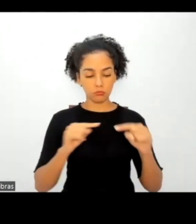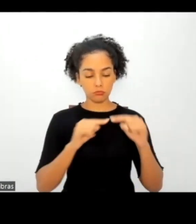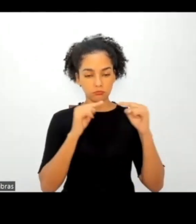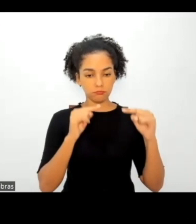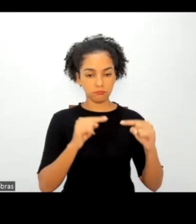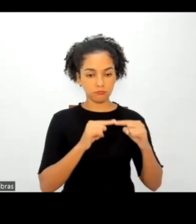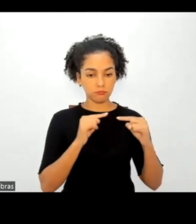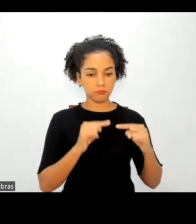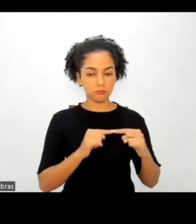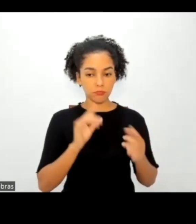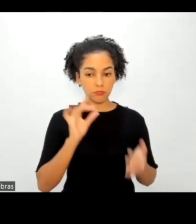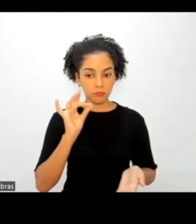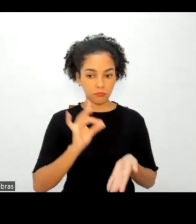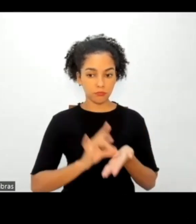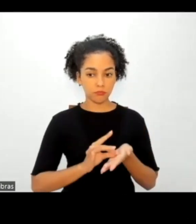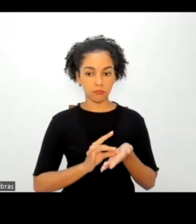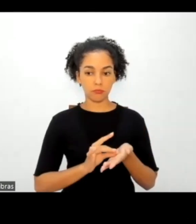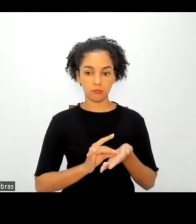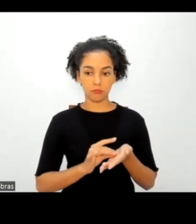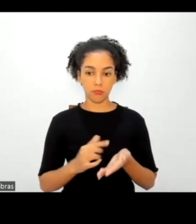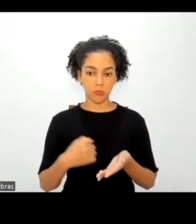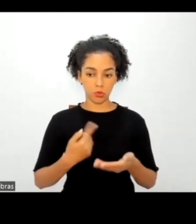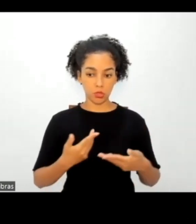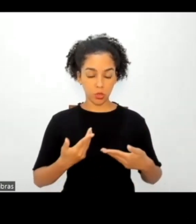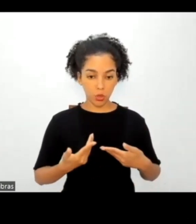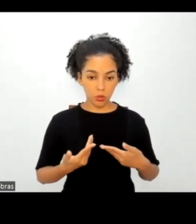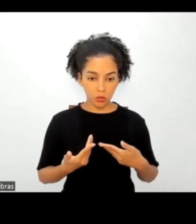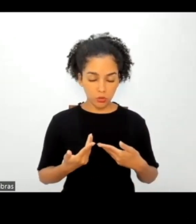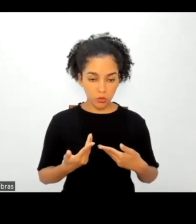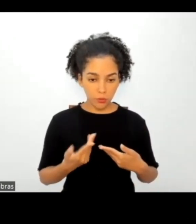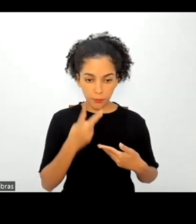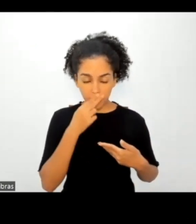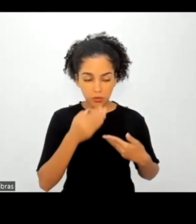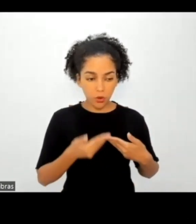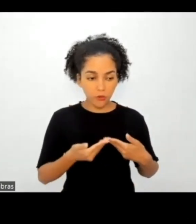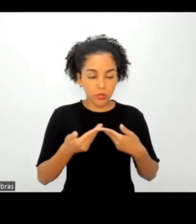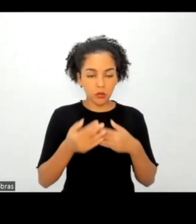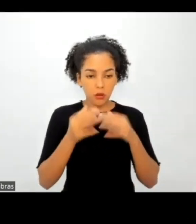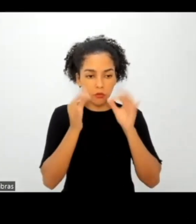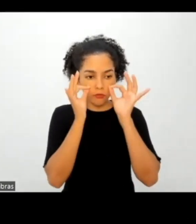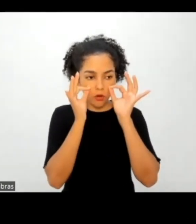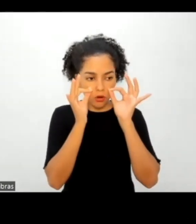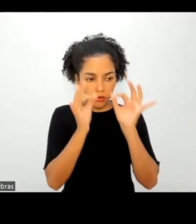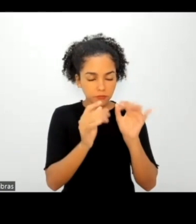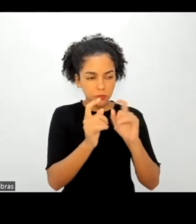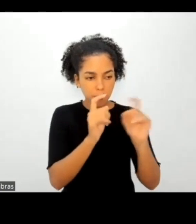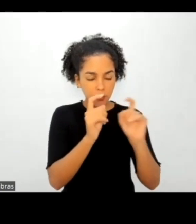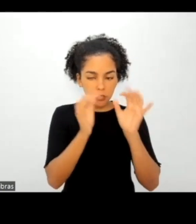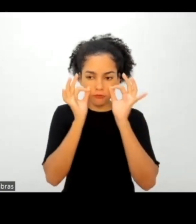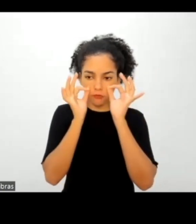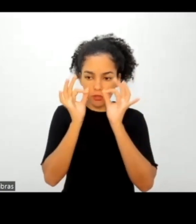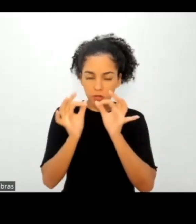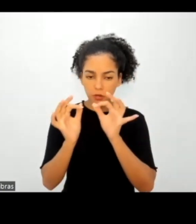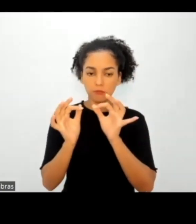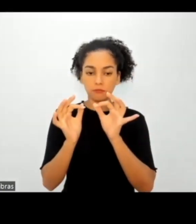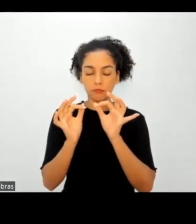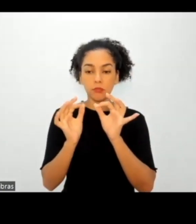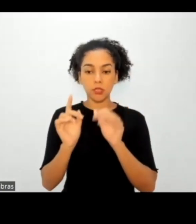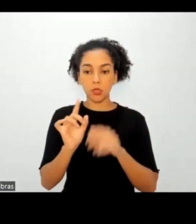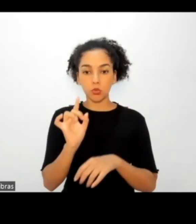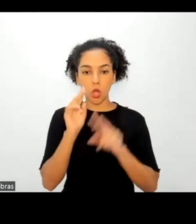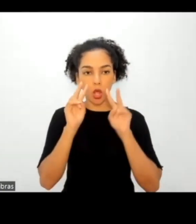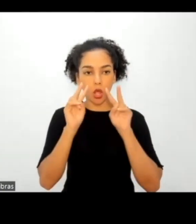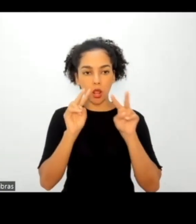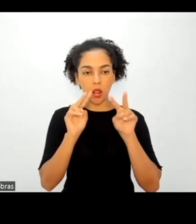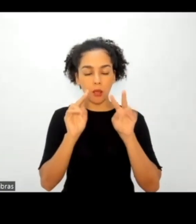tem cada vez mais nos convocado, né, olhar para essa discussão, olhar para esse debate, não só olhar, né, mas, né, de fato